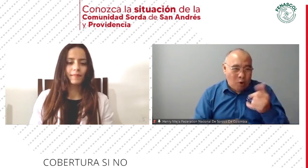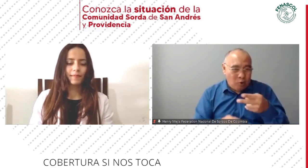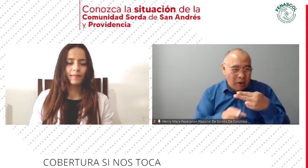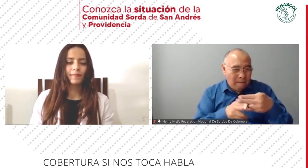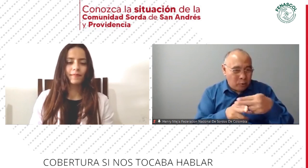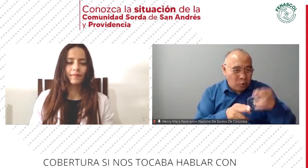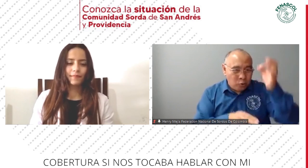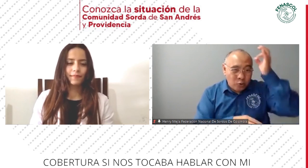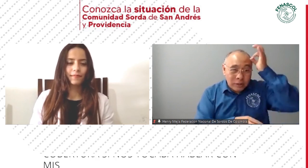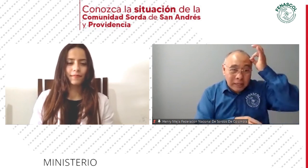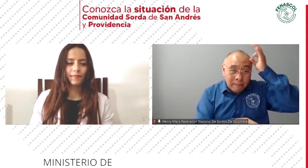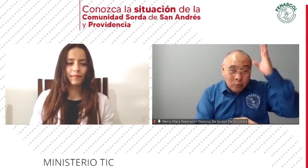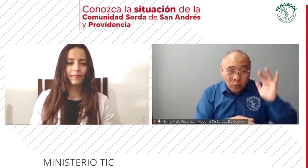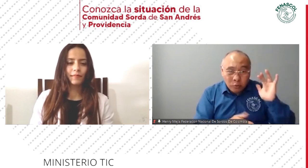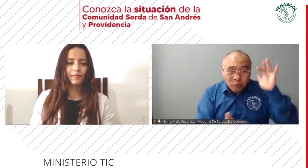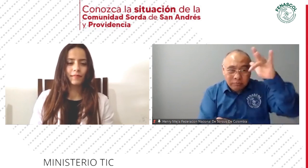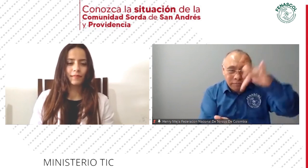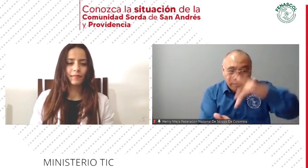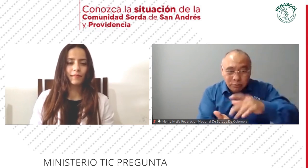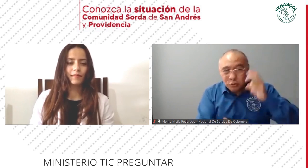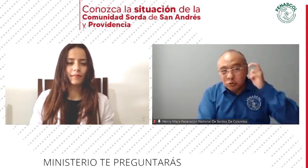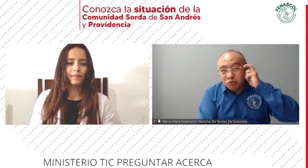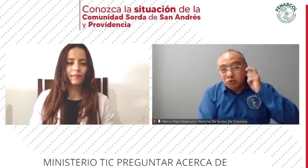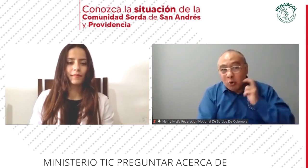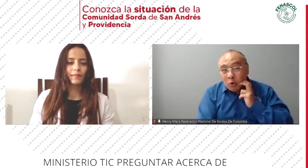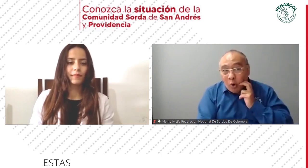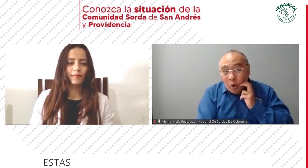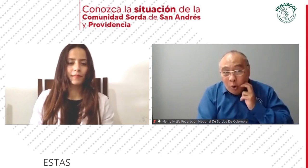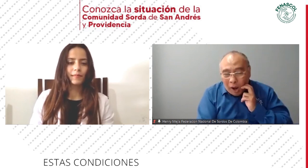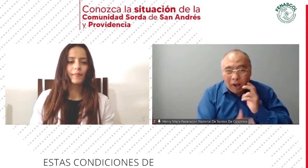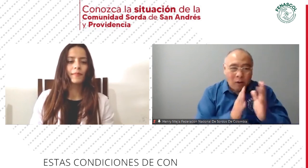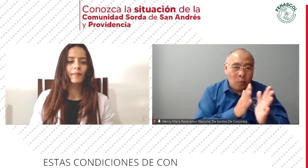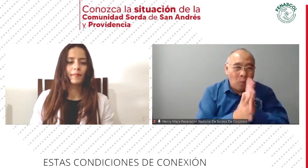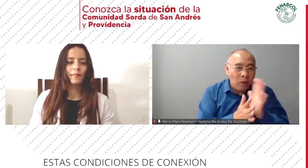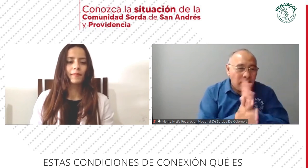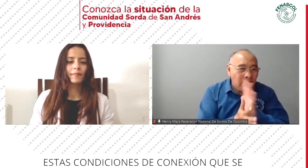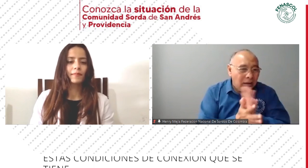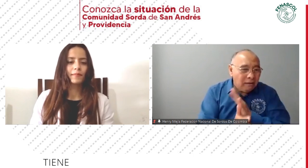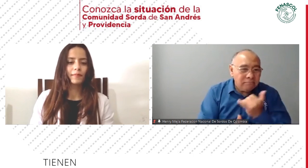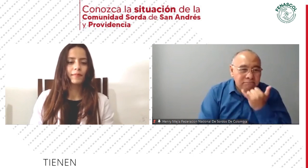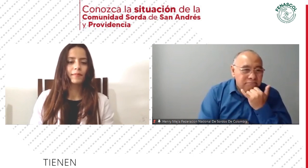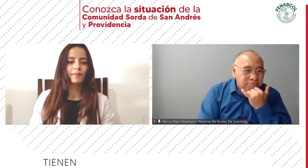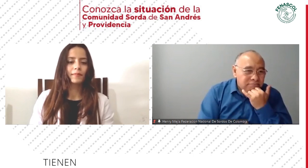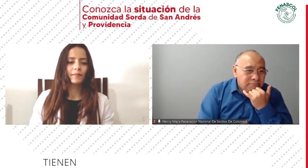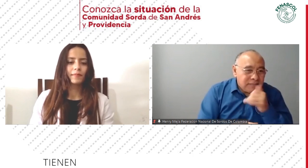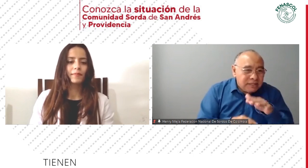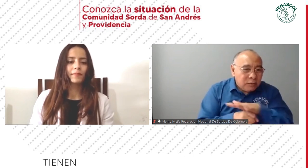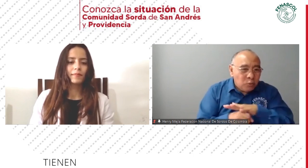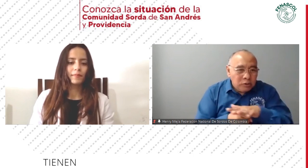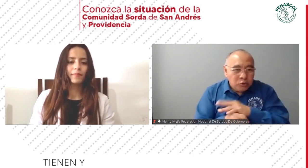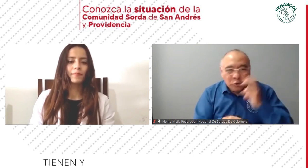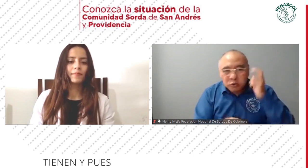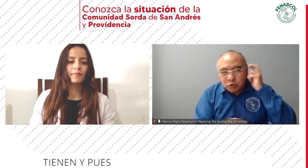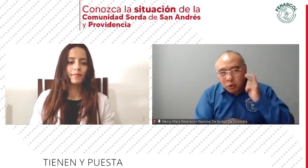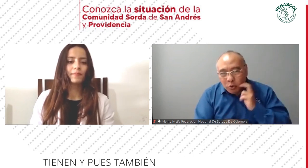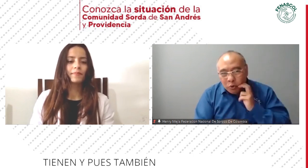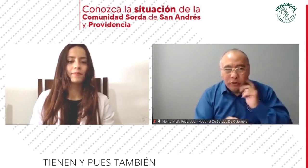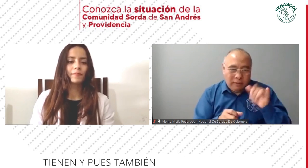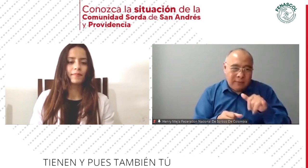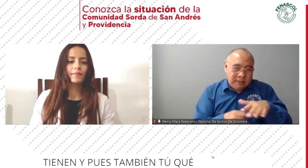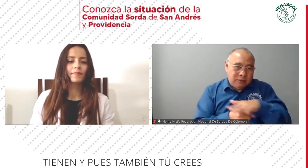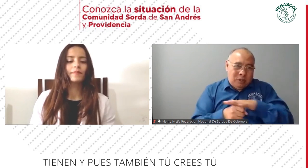nos toca hablar con ministerio tic preguntar acerca de estas condiciones de conexión que se tienen y pues también